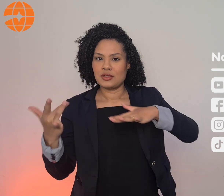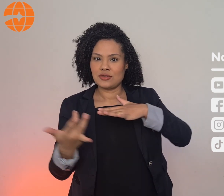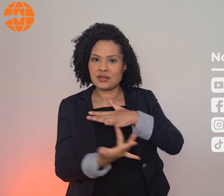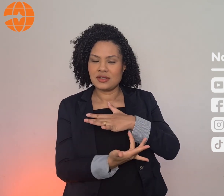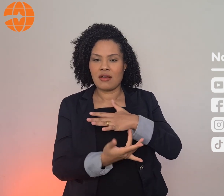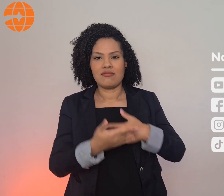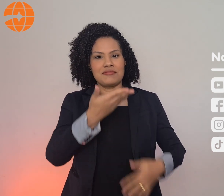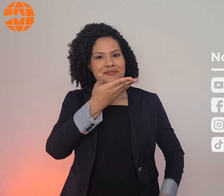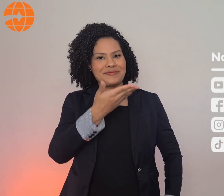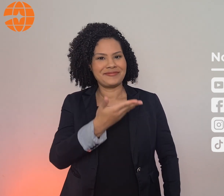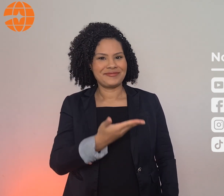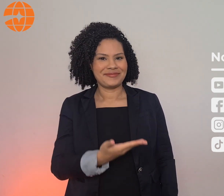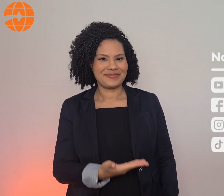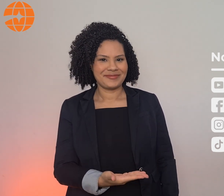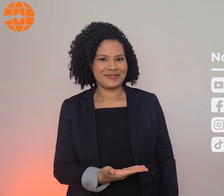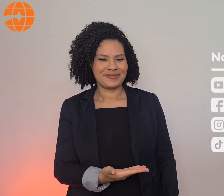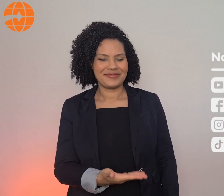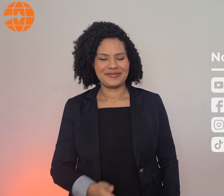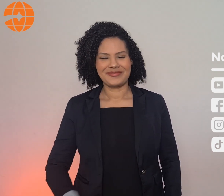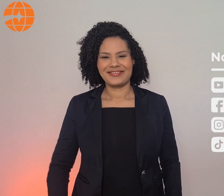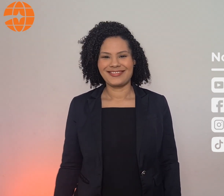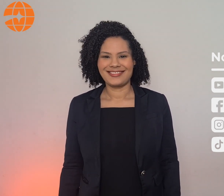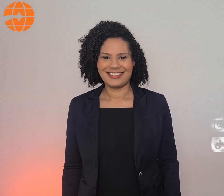Facebook, Instagram e TikTok.